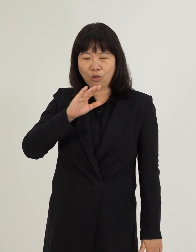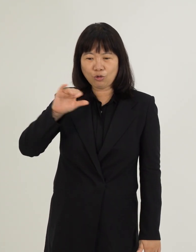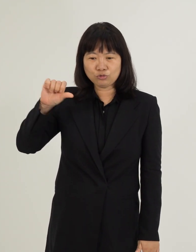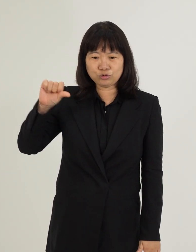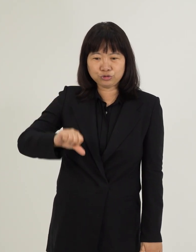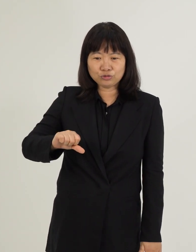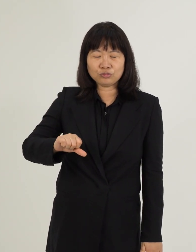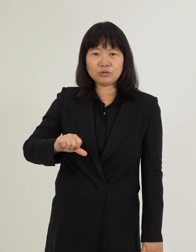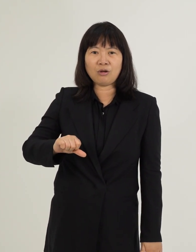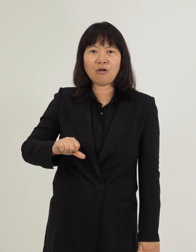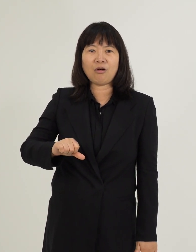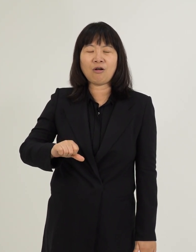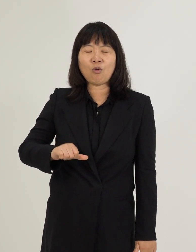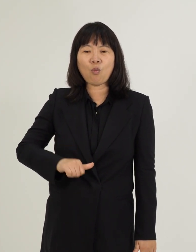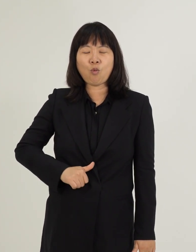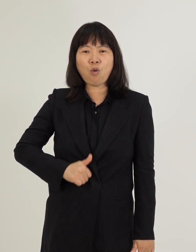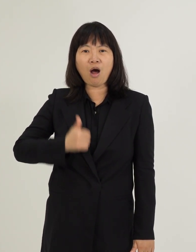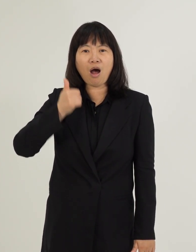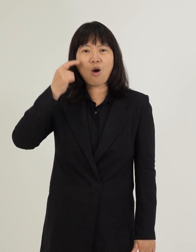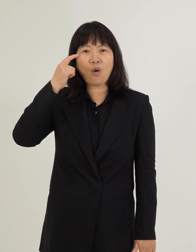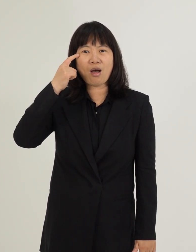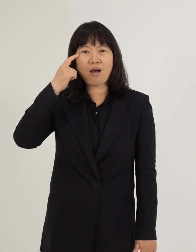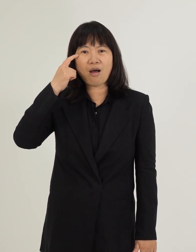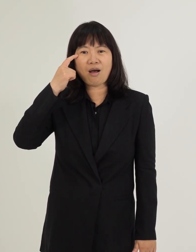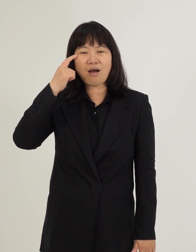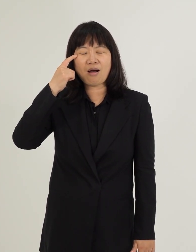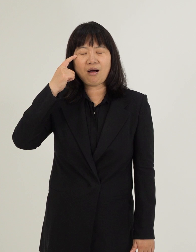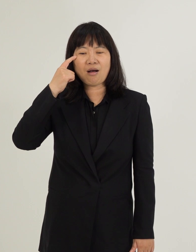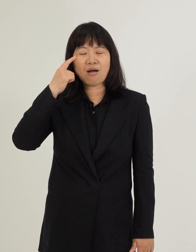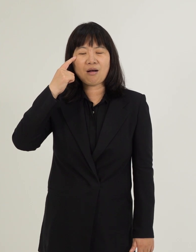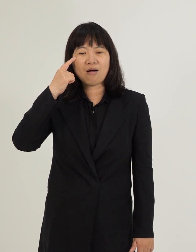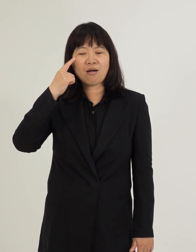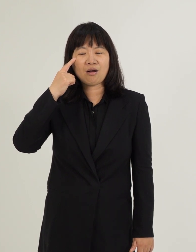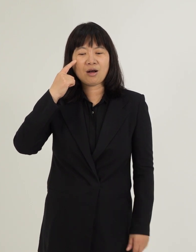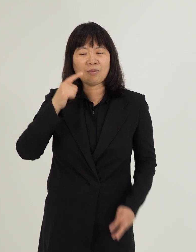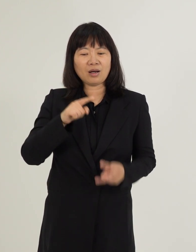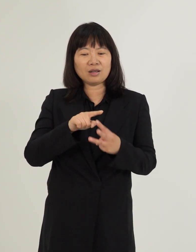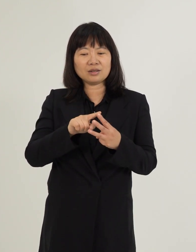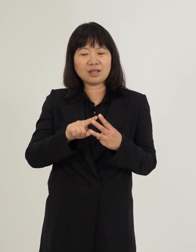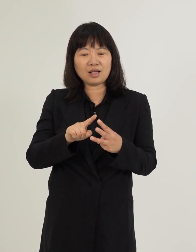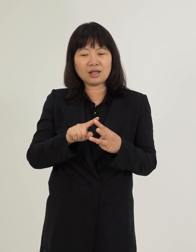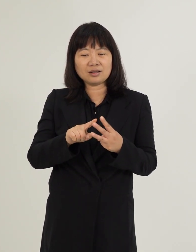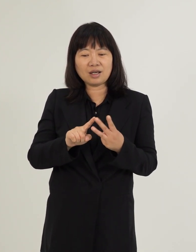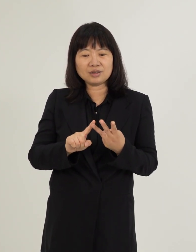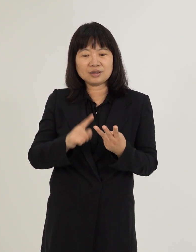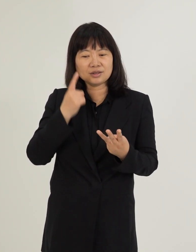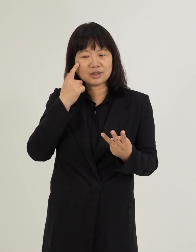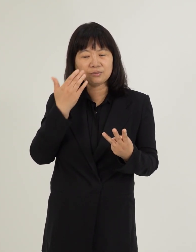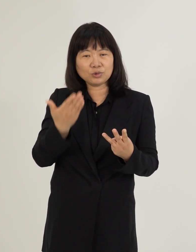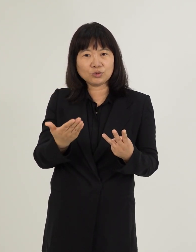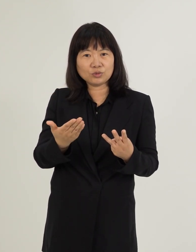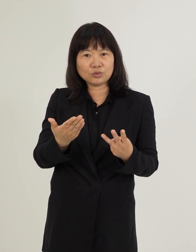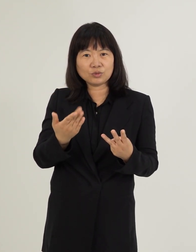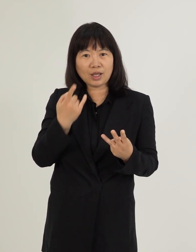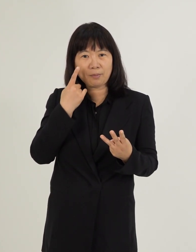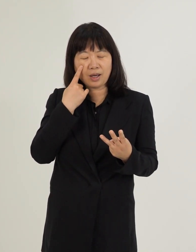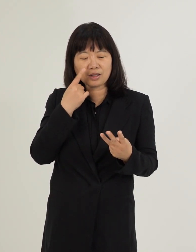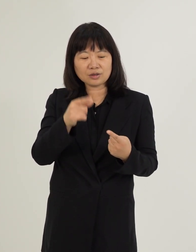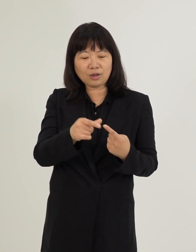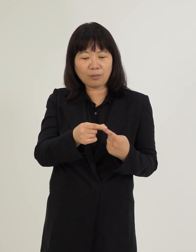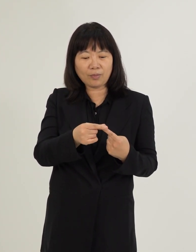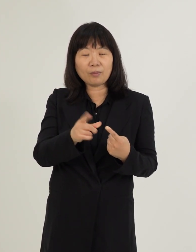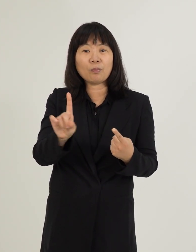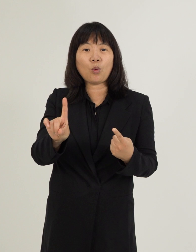저주하시면서까지 화를 내셨을까? 해서 우리는 상식선에서 한 3가지 질문을 좀 던져보는 거죠. 첫째 질문이